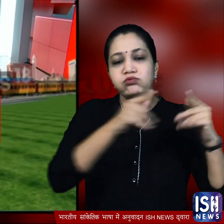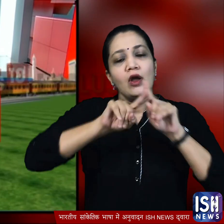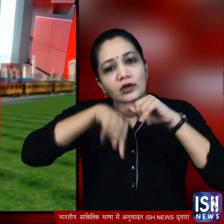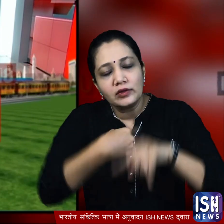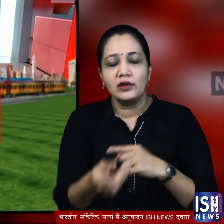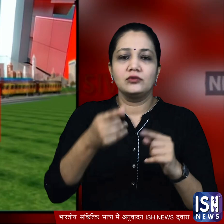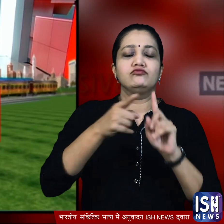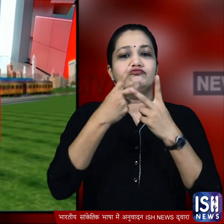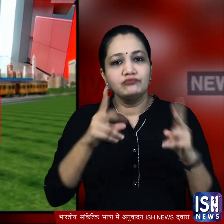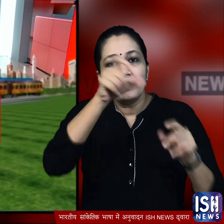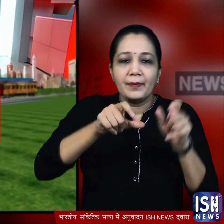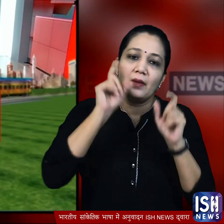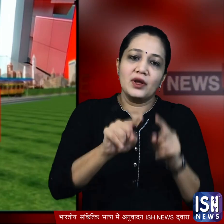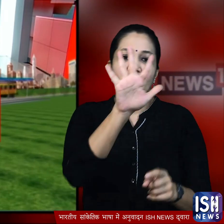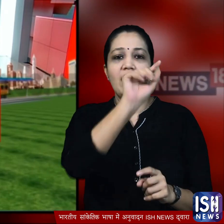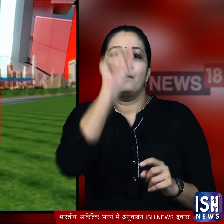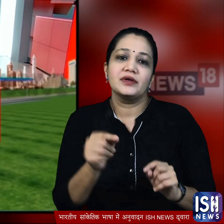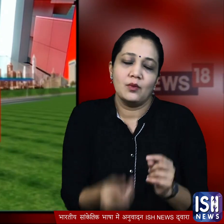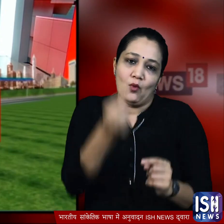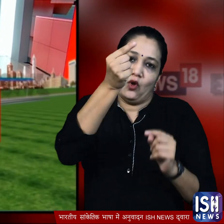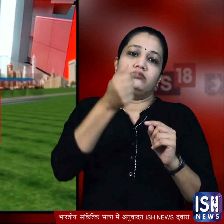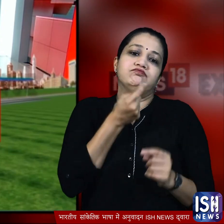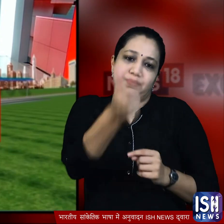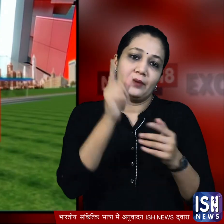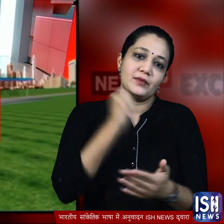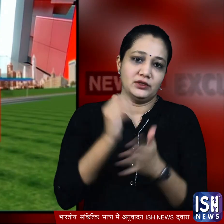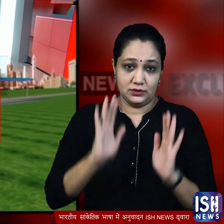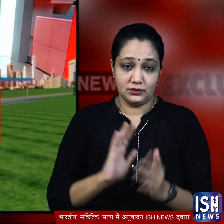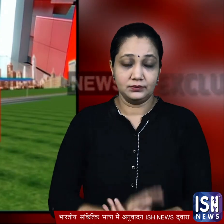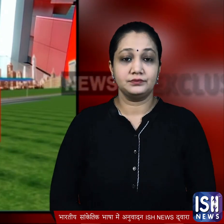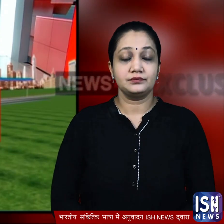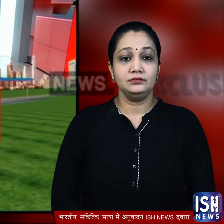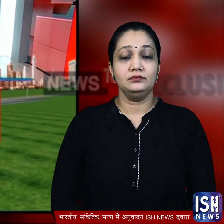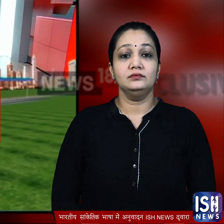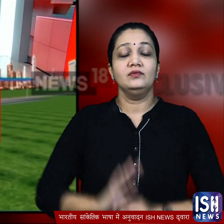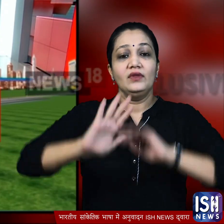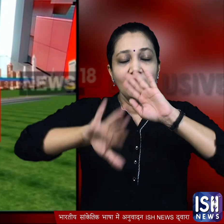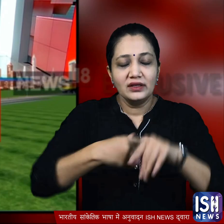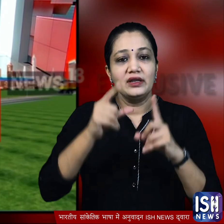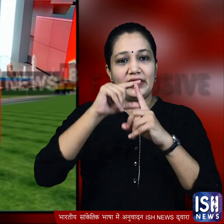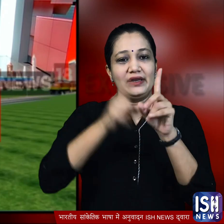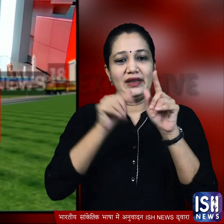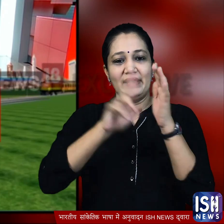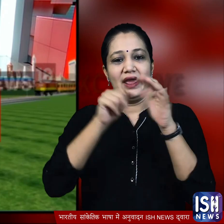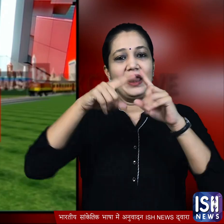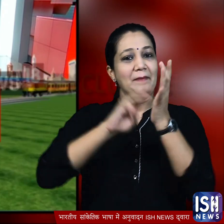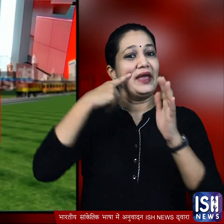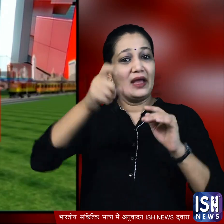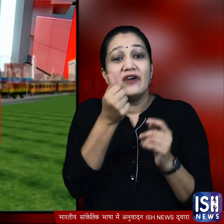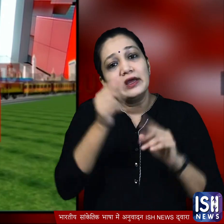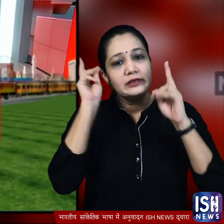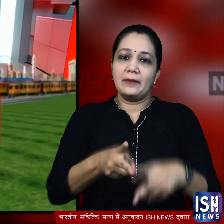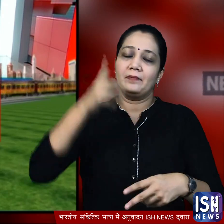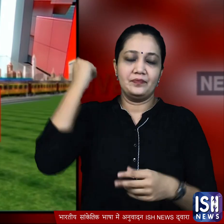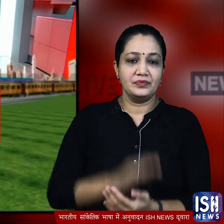के लिए यात्रियों को 5% ज्यादा किराया चुकाना होगा। इसके अलावा डायनेमिक फेयर भी पहले की तरह लागू रहेगा,